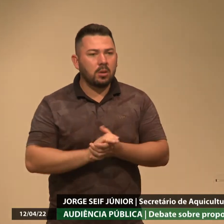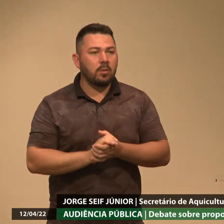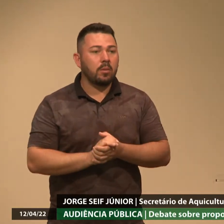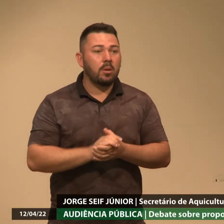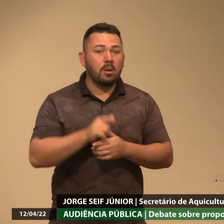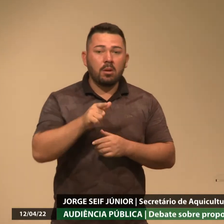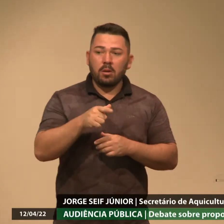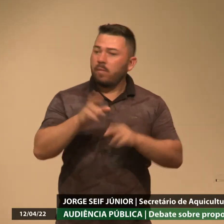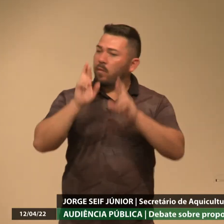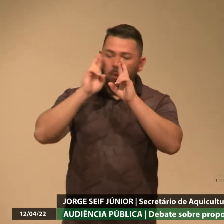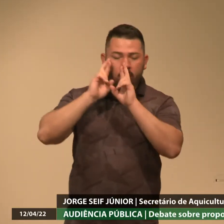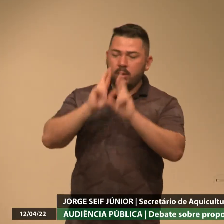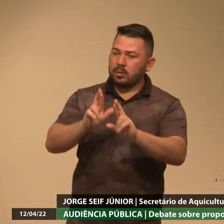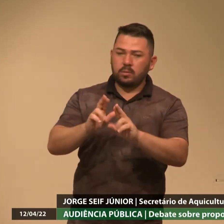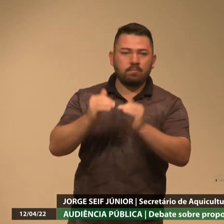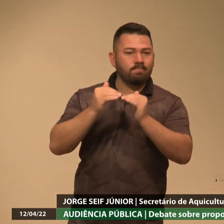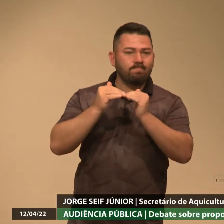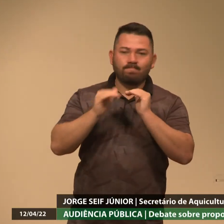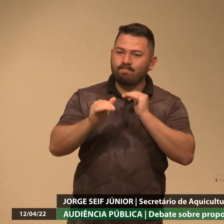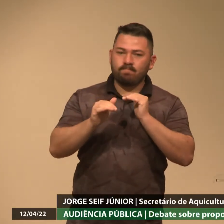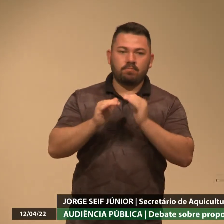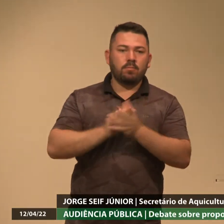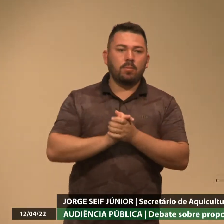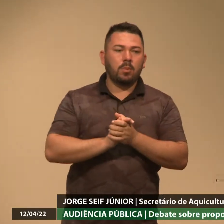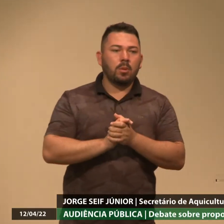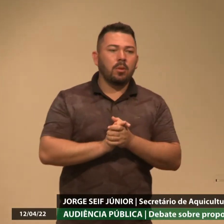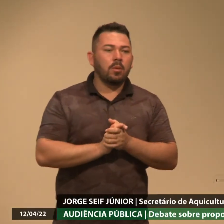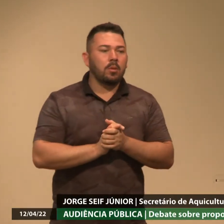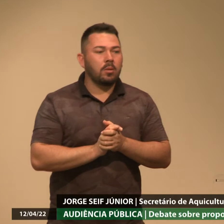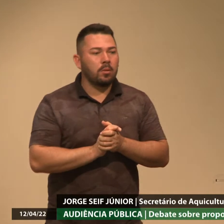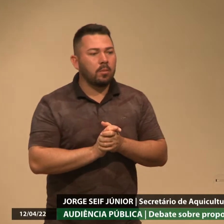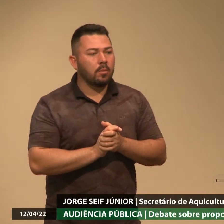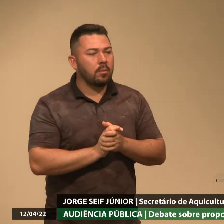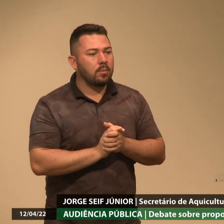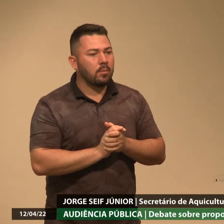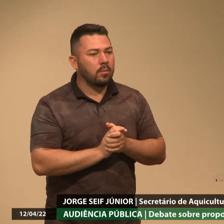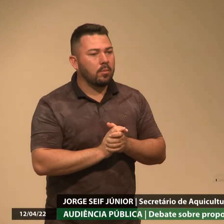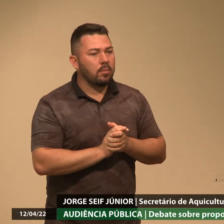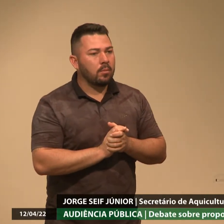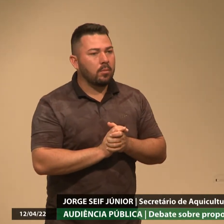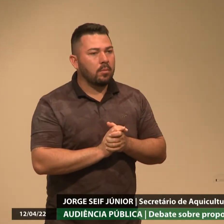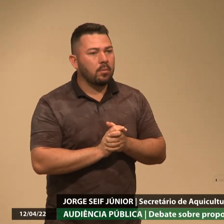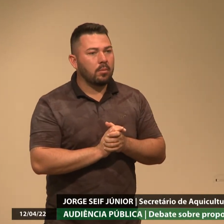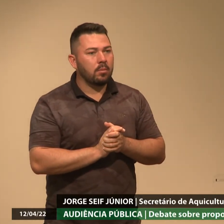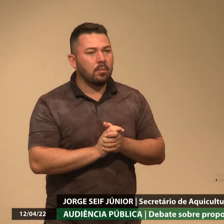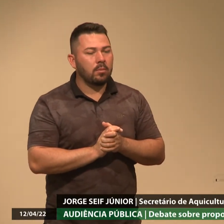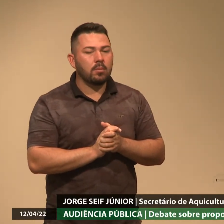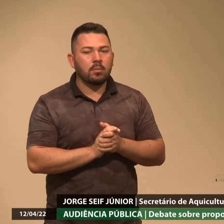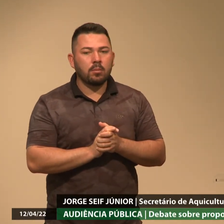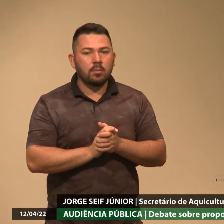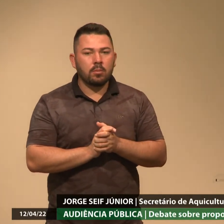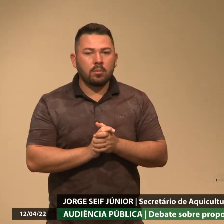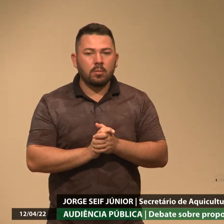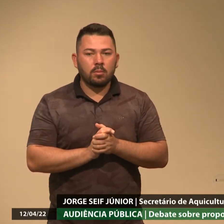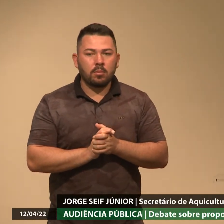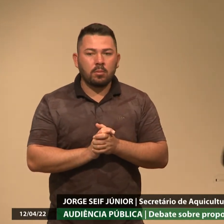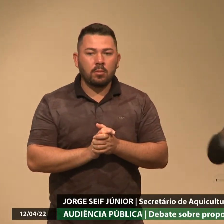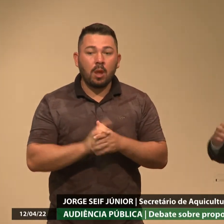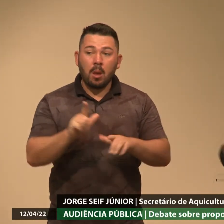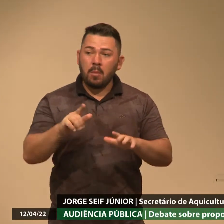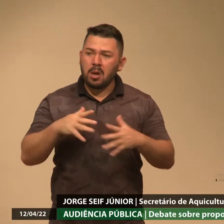desrespeitado esse referendo não foi levado a sério e para não para